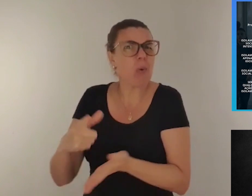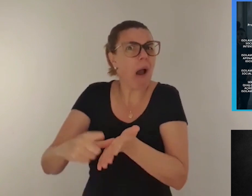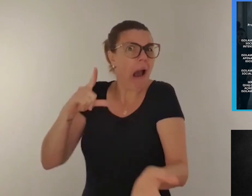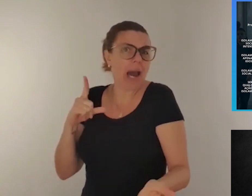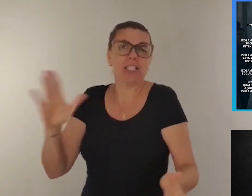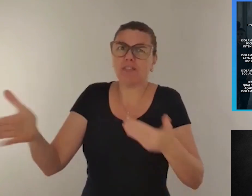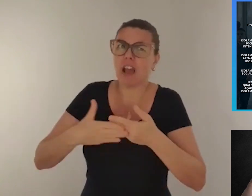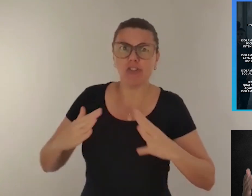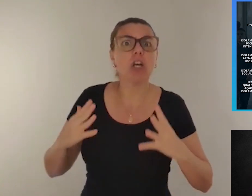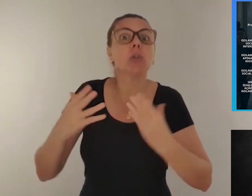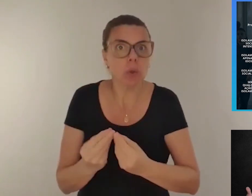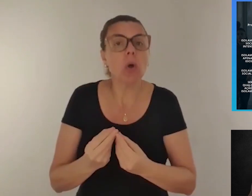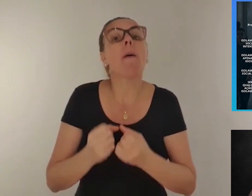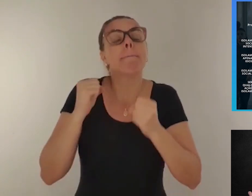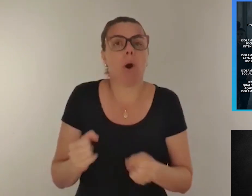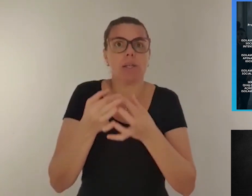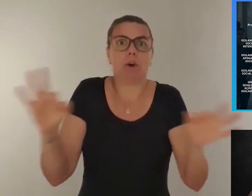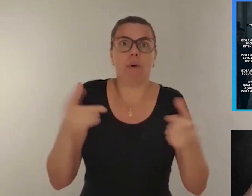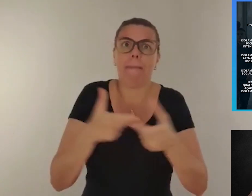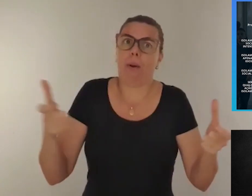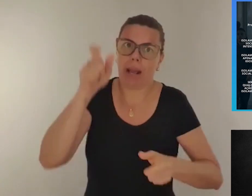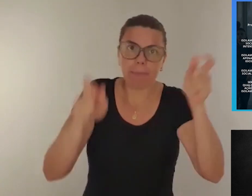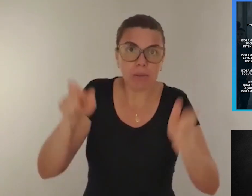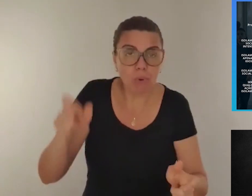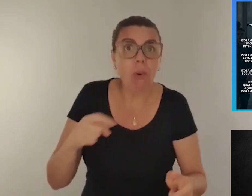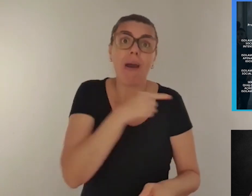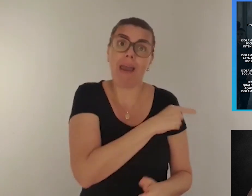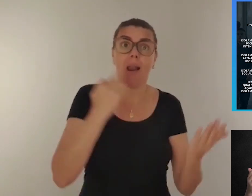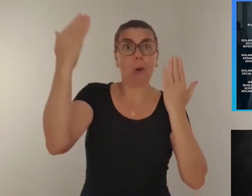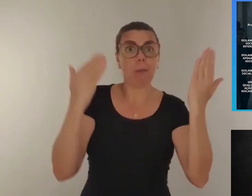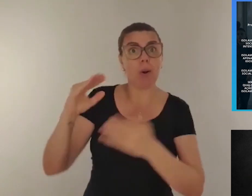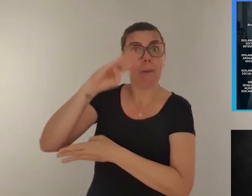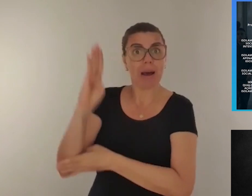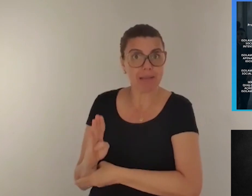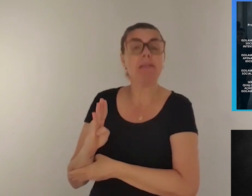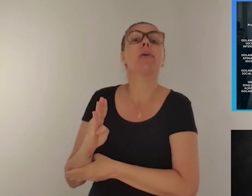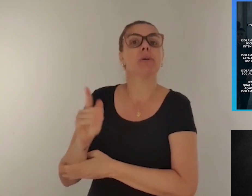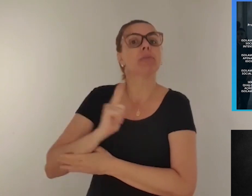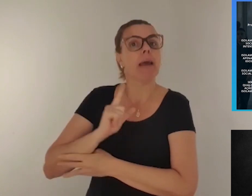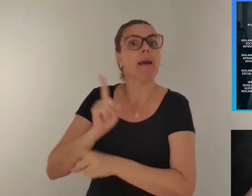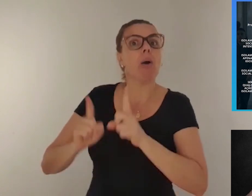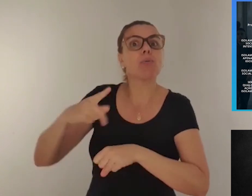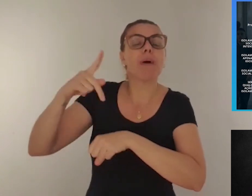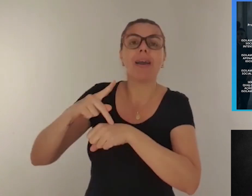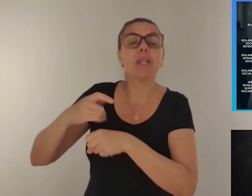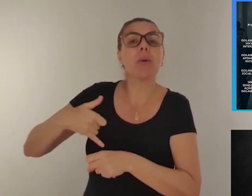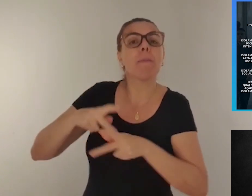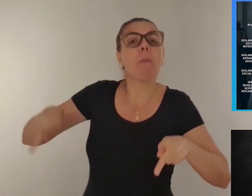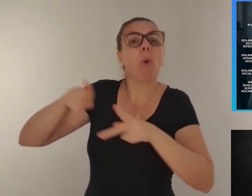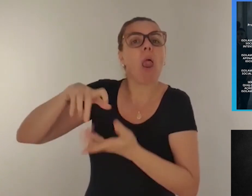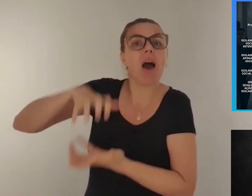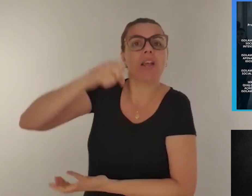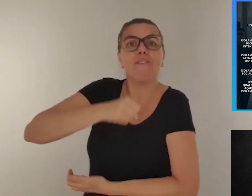de supressão como as nossas, cedo, como a gente fez, a maior parte das vidas podem ser salvas. E pela comparação deles, o Brasil